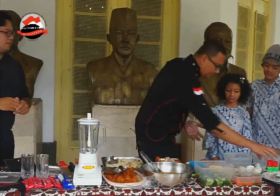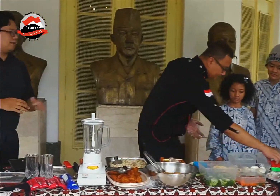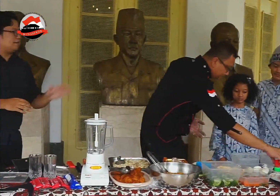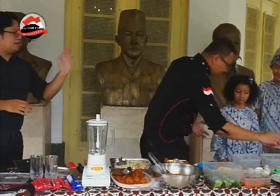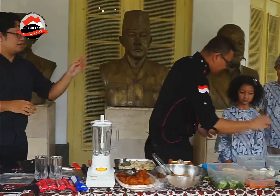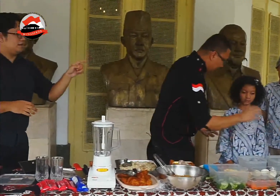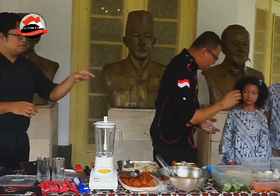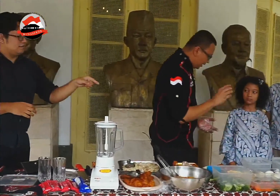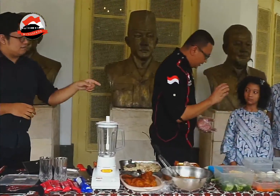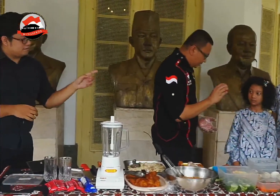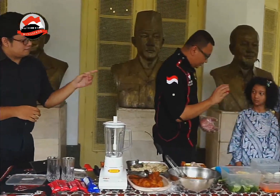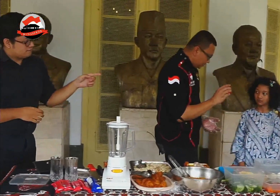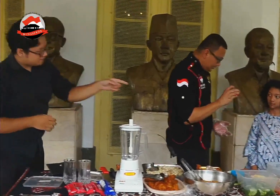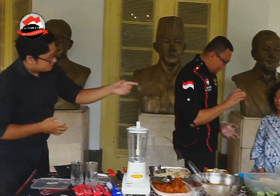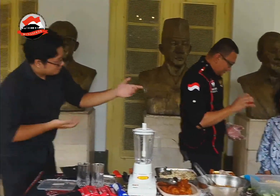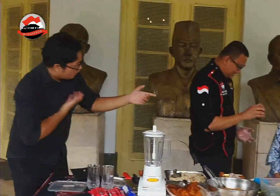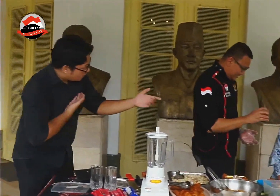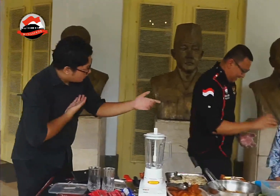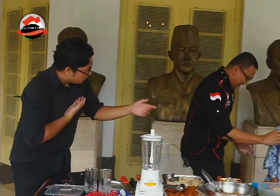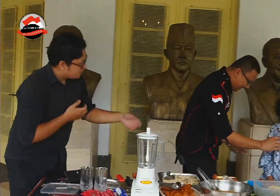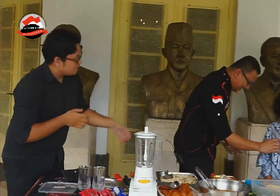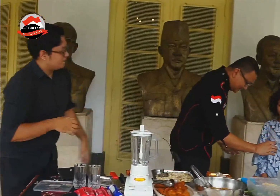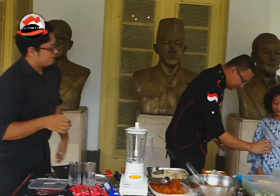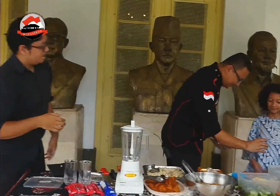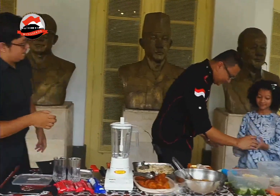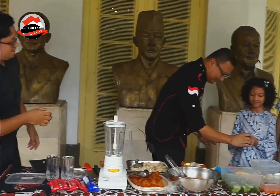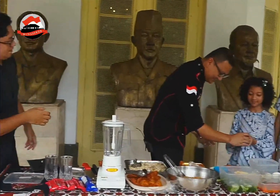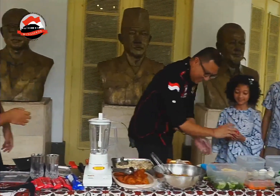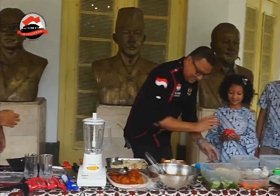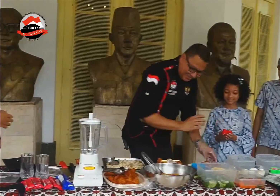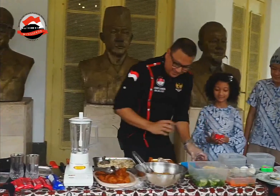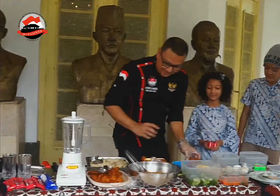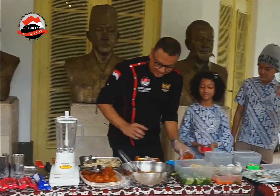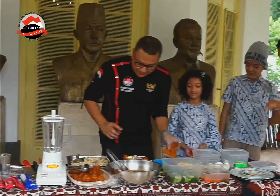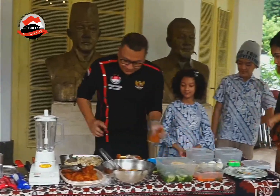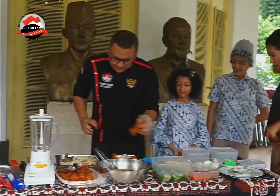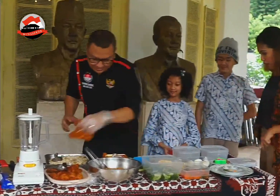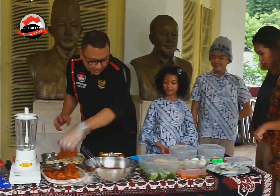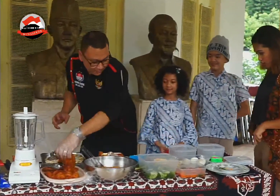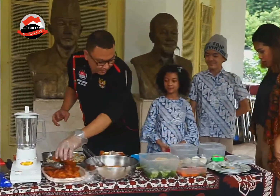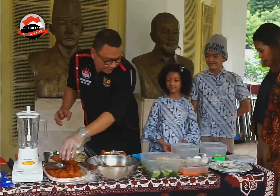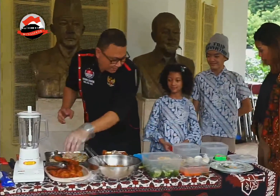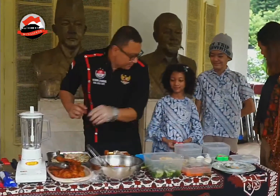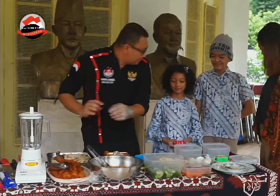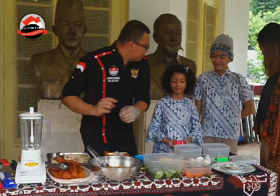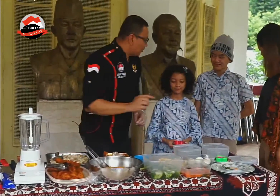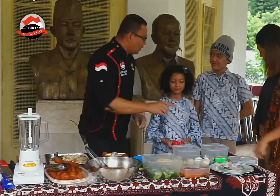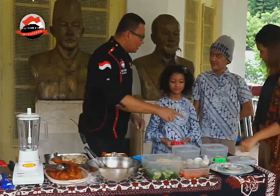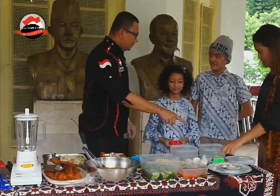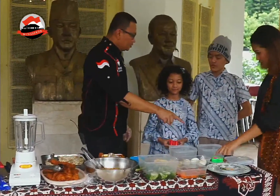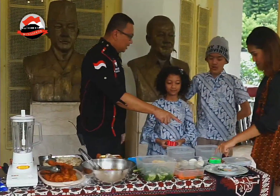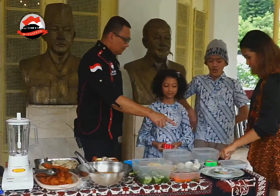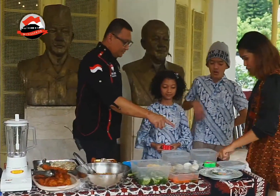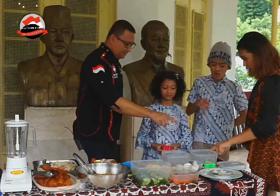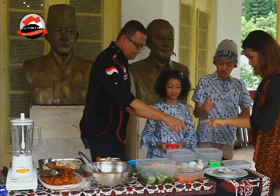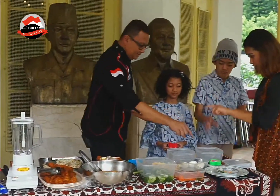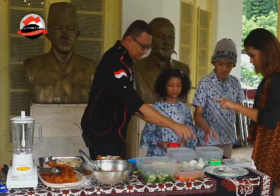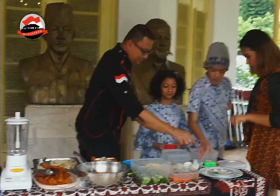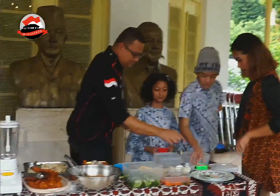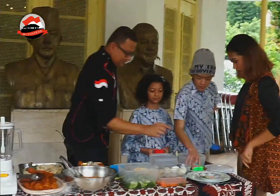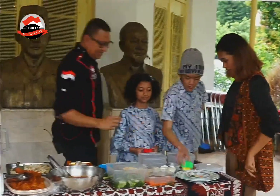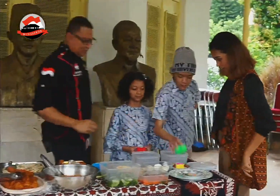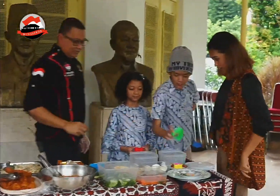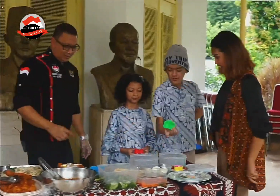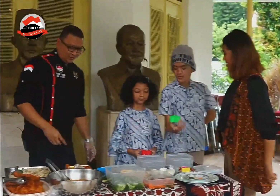ada. Nada mau yang ini? Ya, Nada yang ini. Ya. Warna kesukaannya Paul apa? Warna kesukaan Paul? Paul warna apa suka? Biru atau